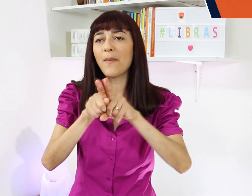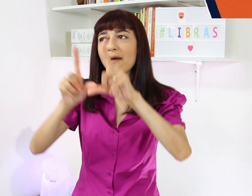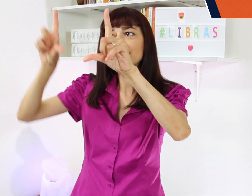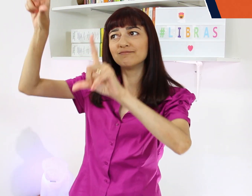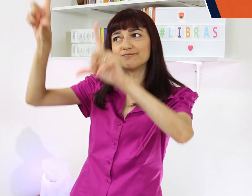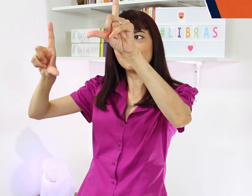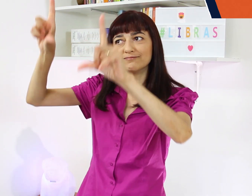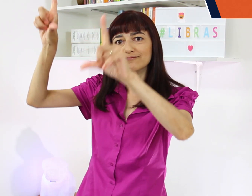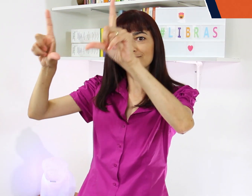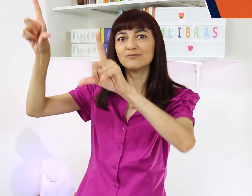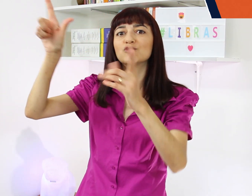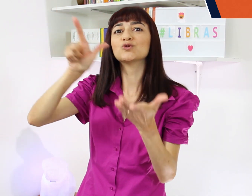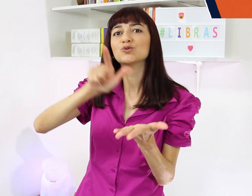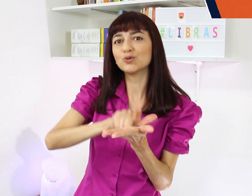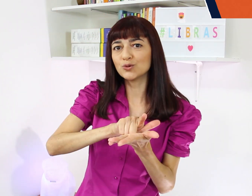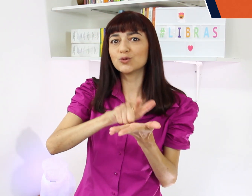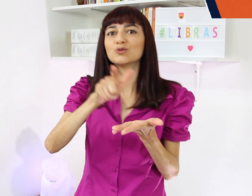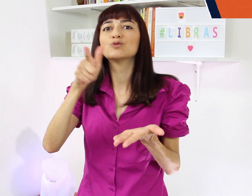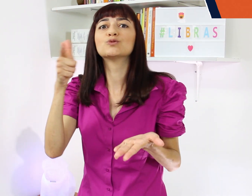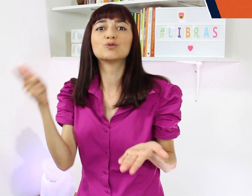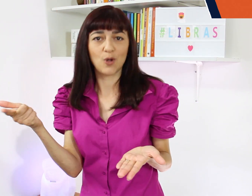Então, liguei a televisão no jornal